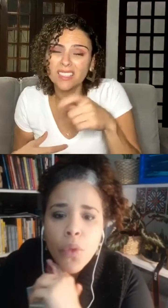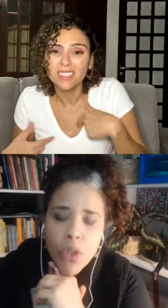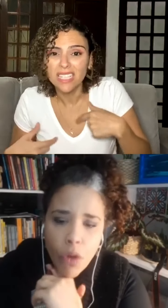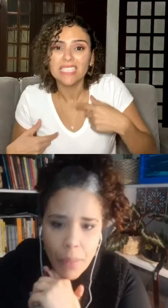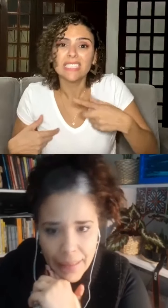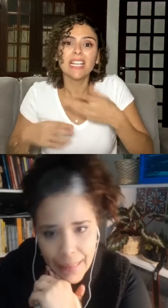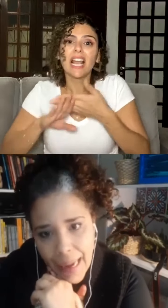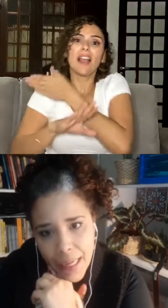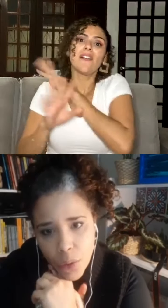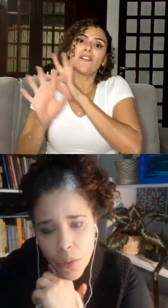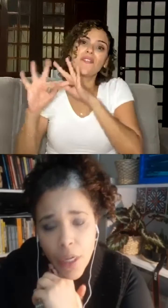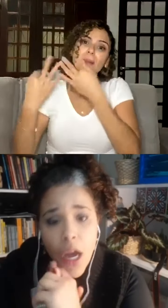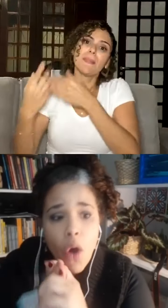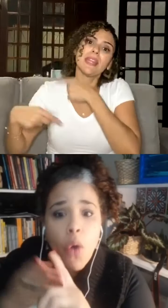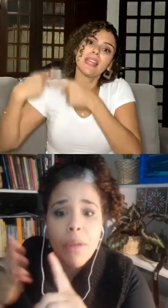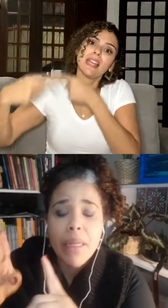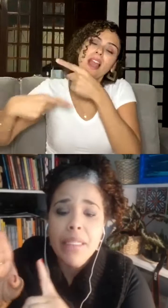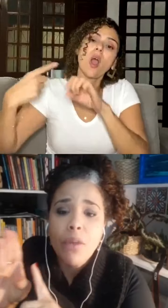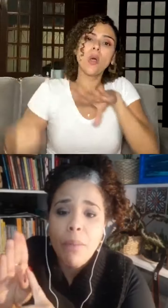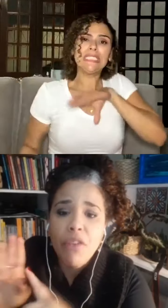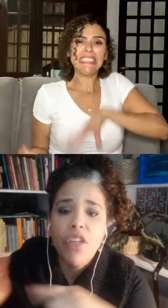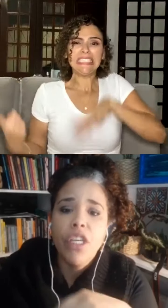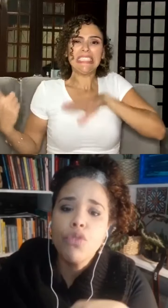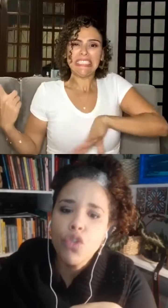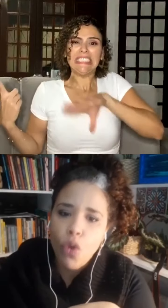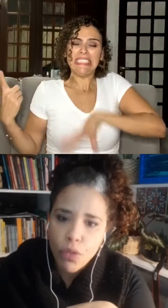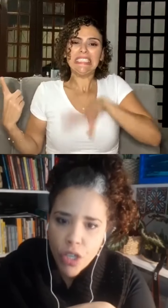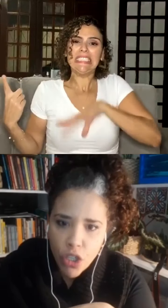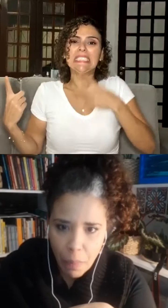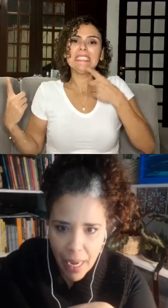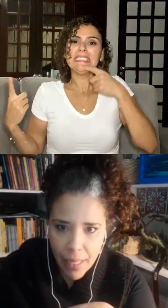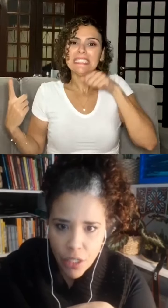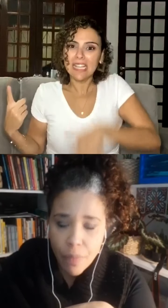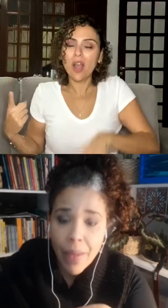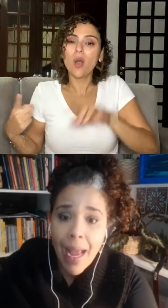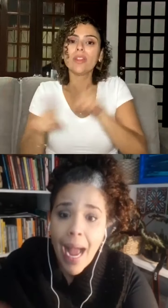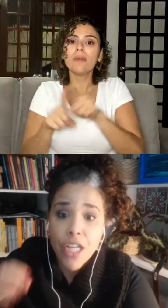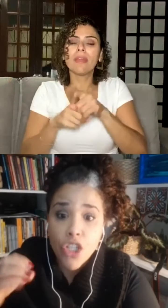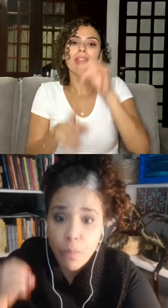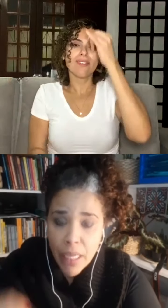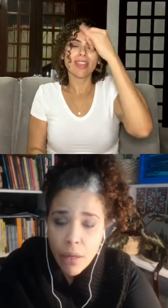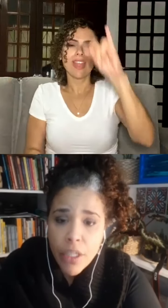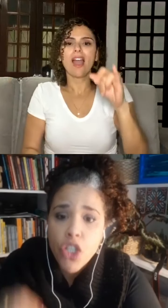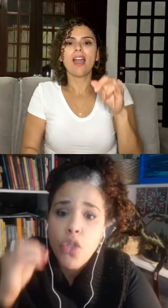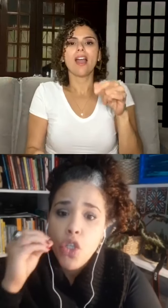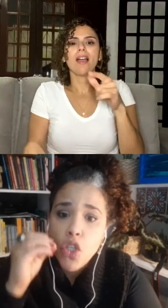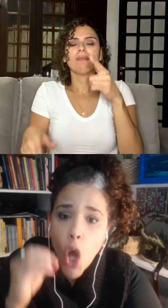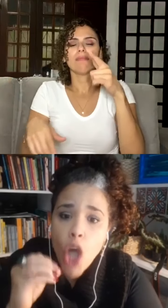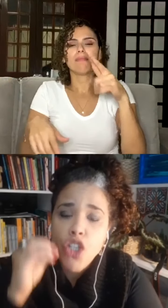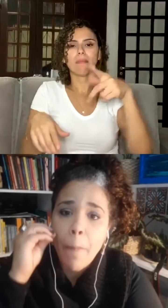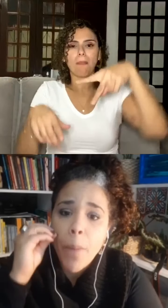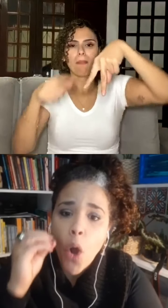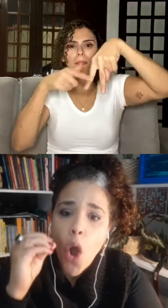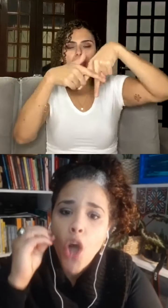muito aumentado ou que precisam prevenir os trombos nas pernas. As pílulas só